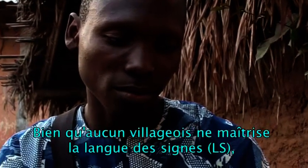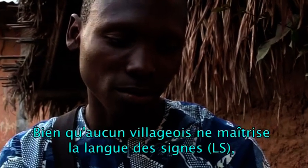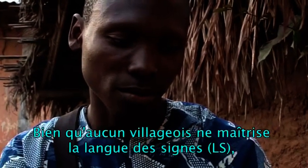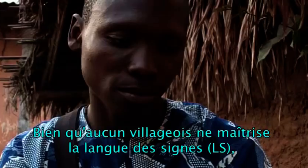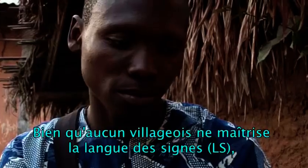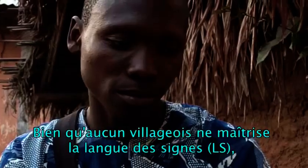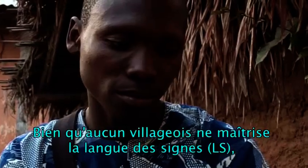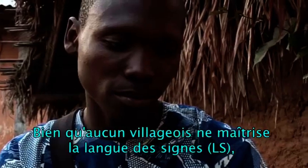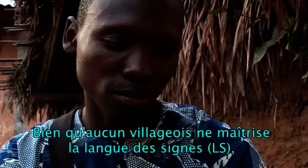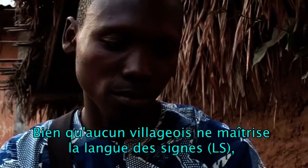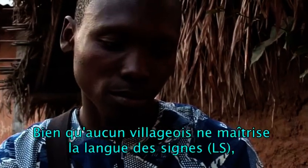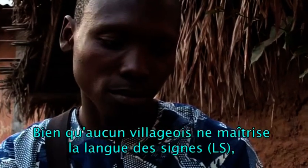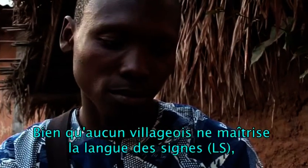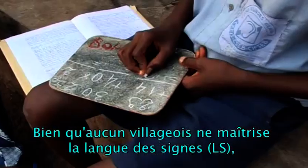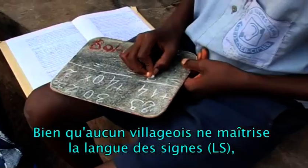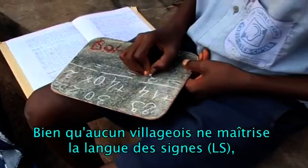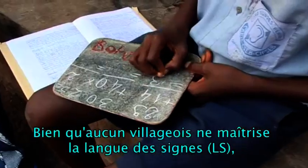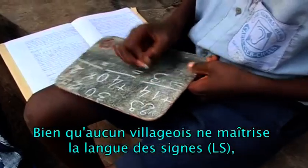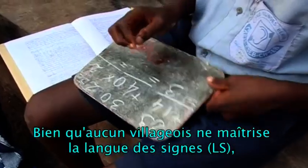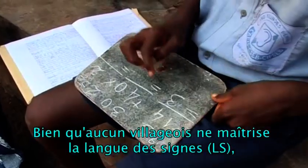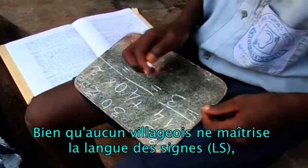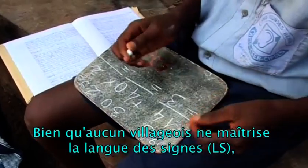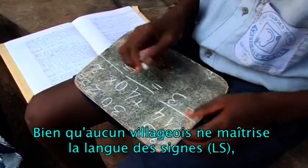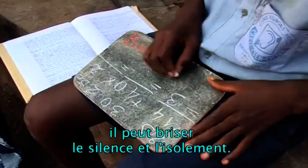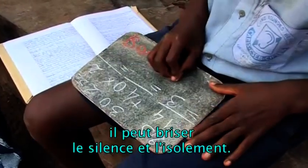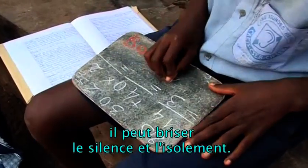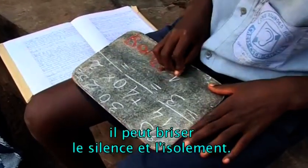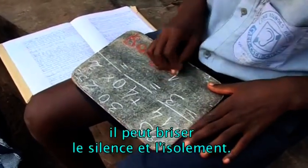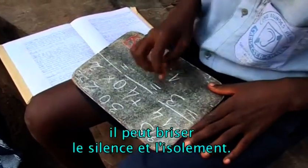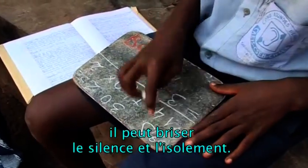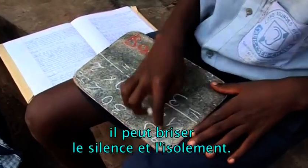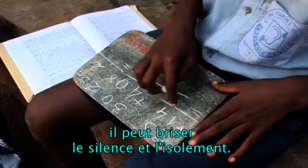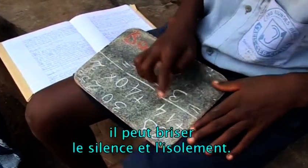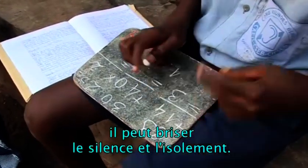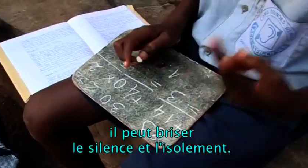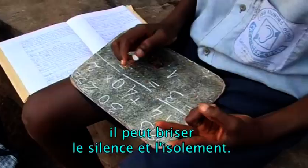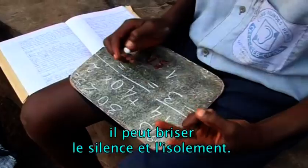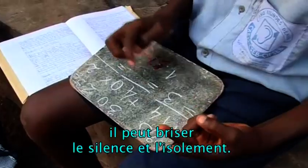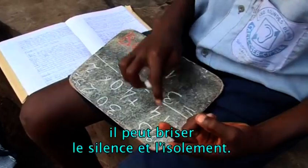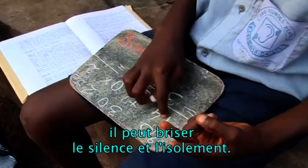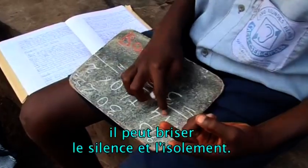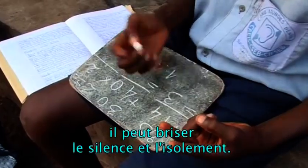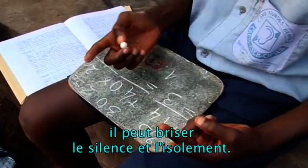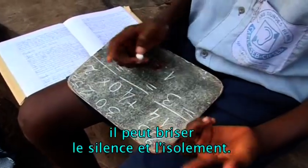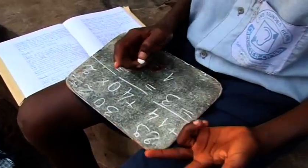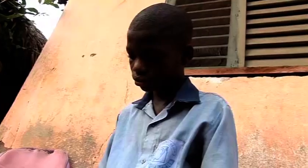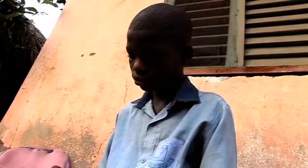village, personne ne maîtrise la langue des signes. Augustin peut heureusement chaque jour briser les frontières du silence et de